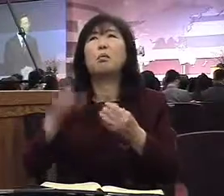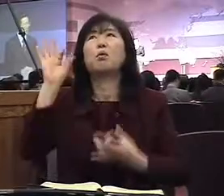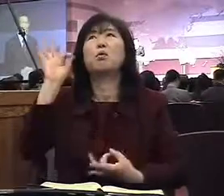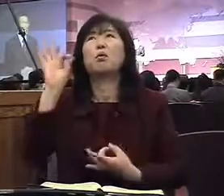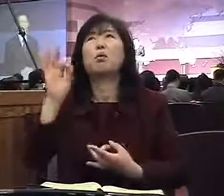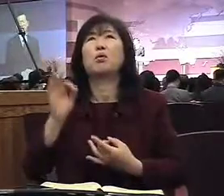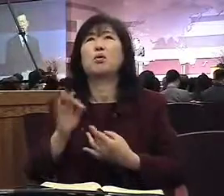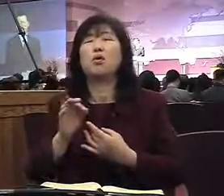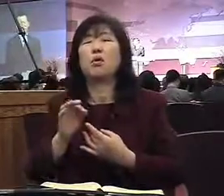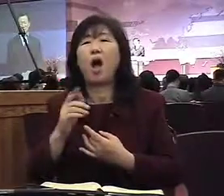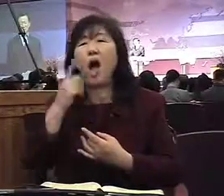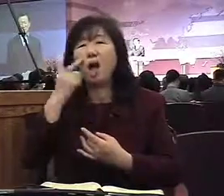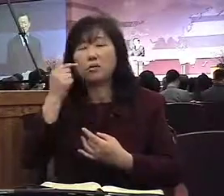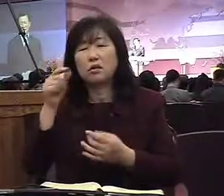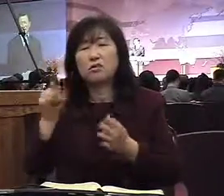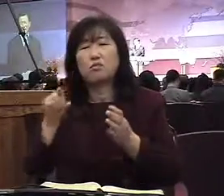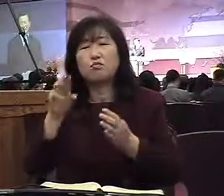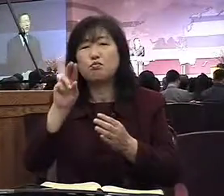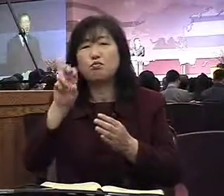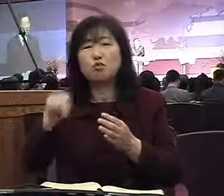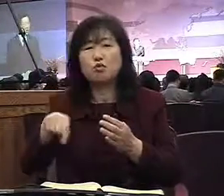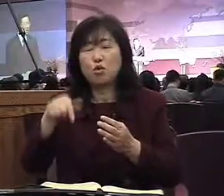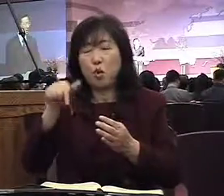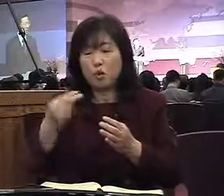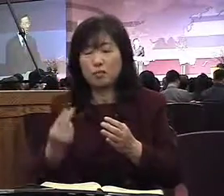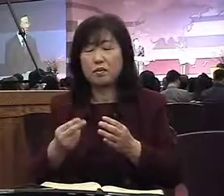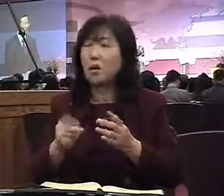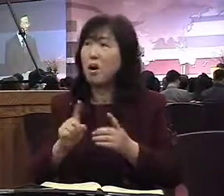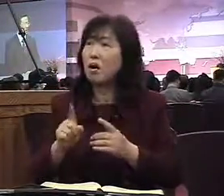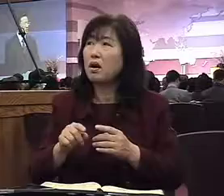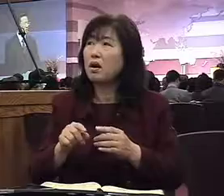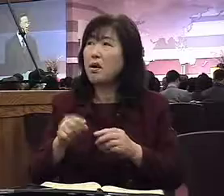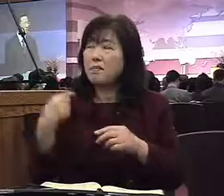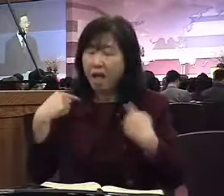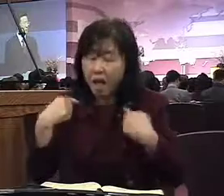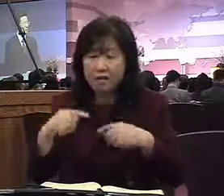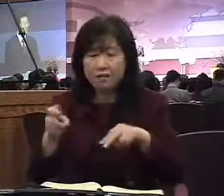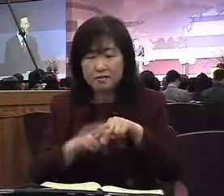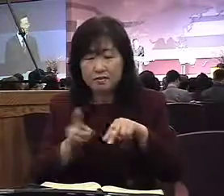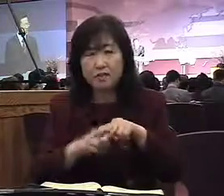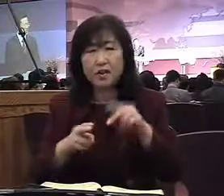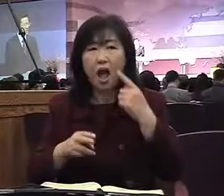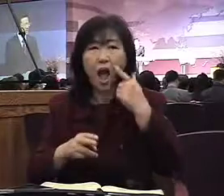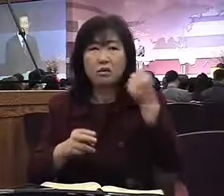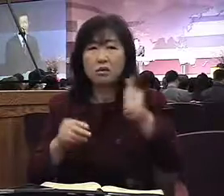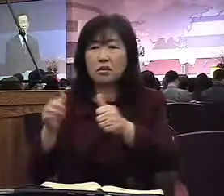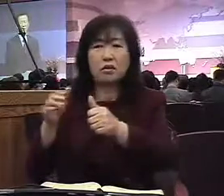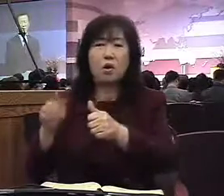하고 가출도 하고 참 그랬었습니다. 그러던 어느 날 아버님이 저를 부르시는 거예요. 그래서